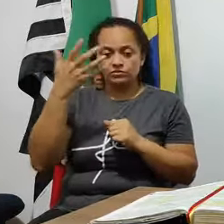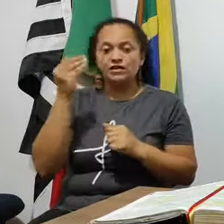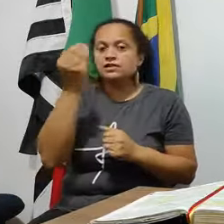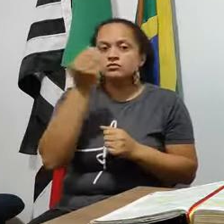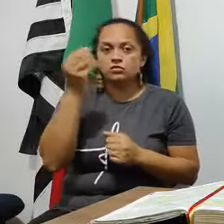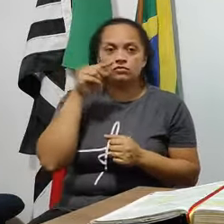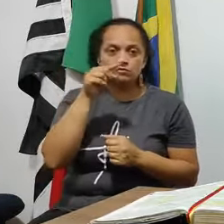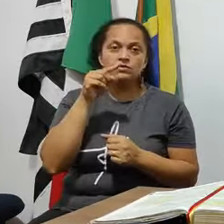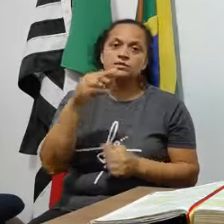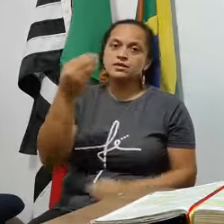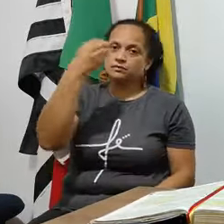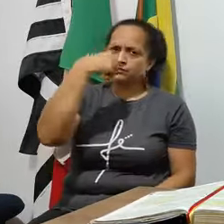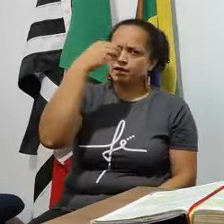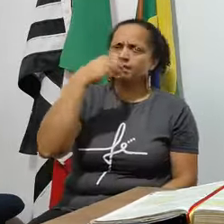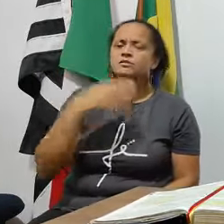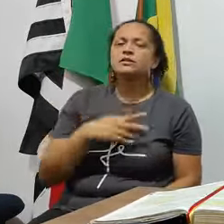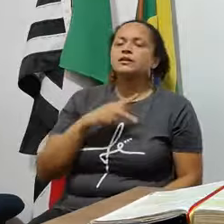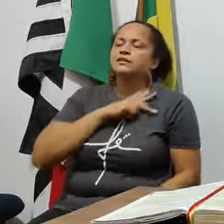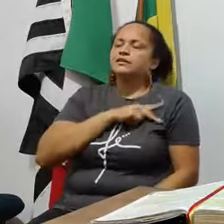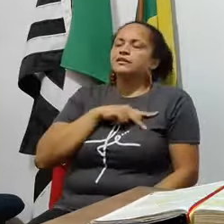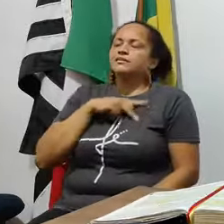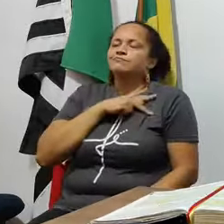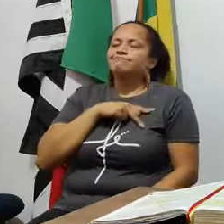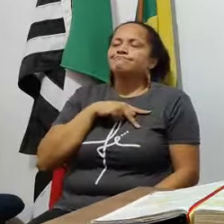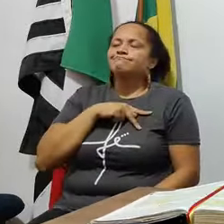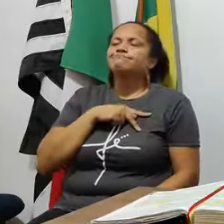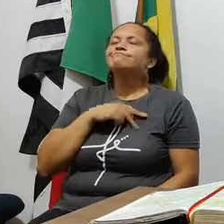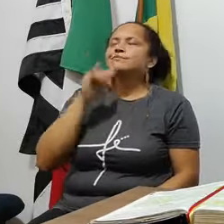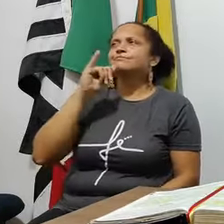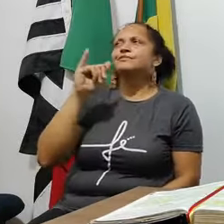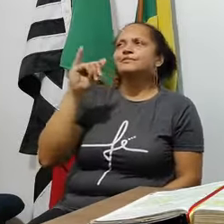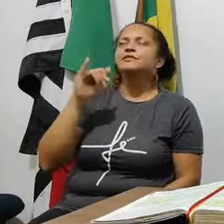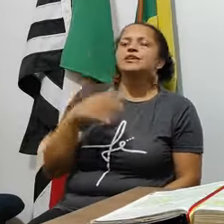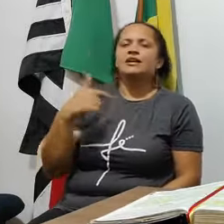mais me gloriarei nas fraquezas, para que sobre mim